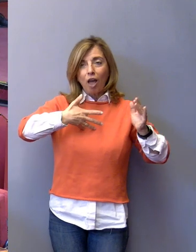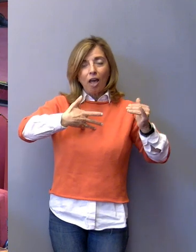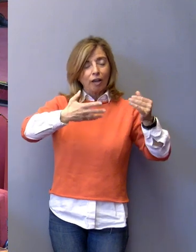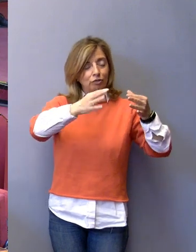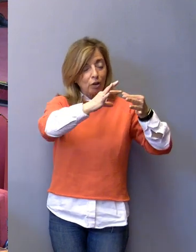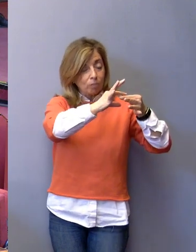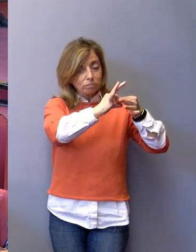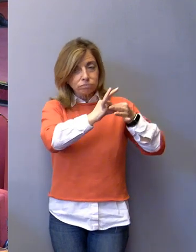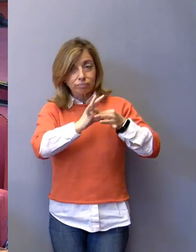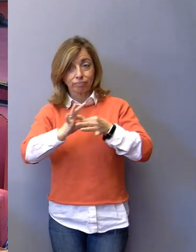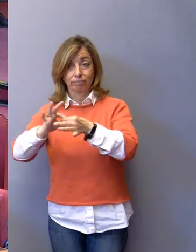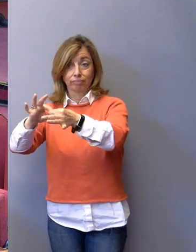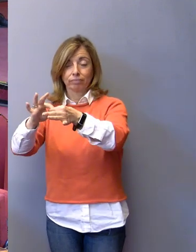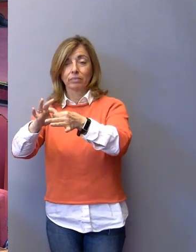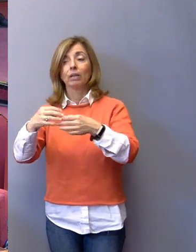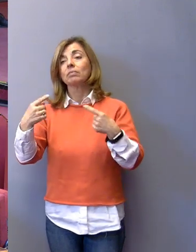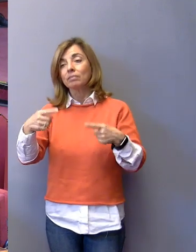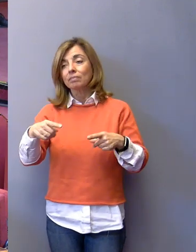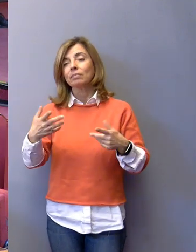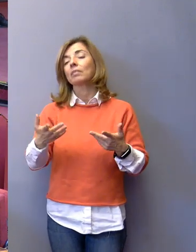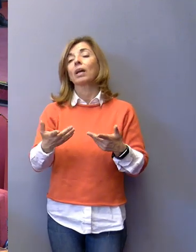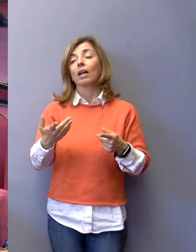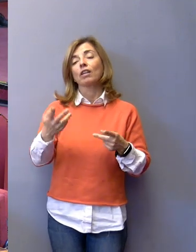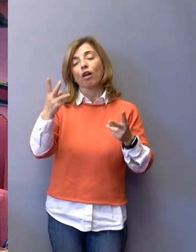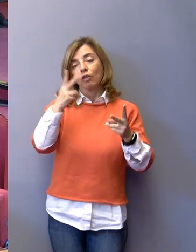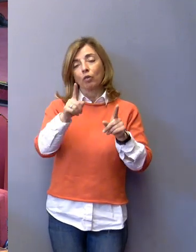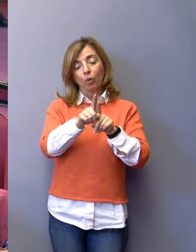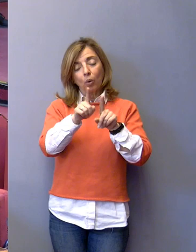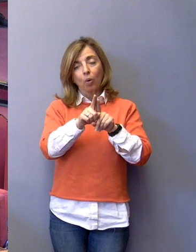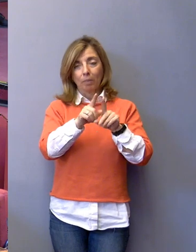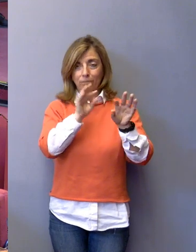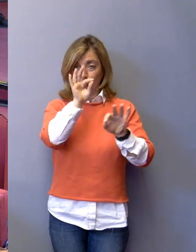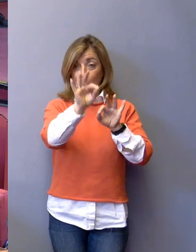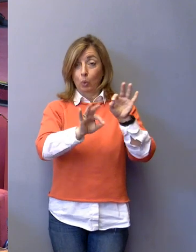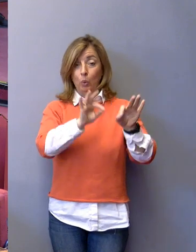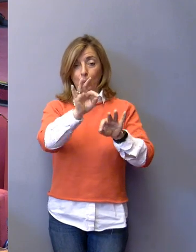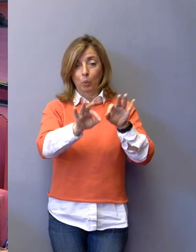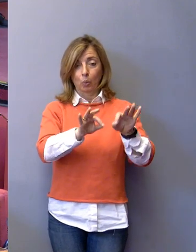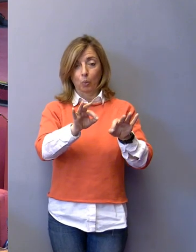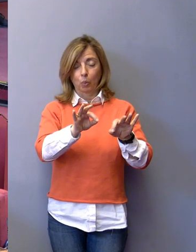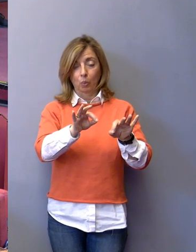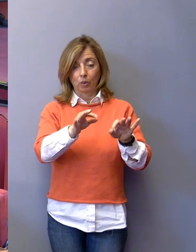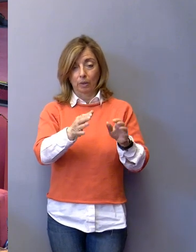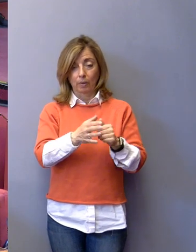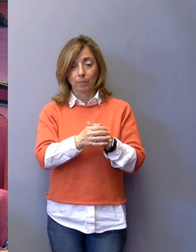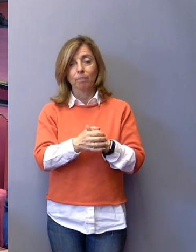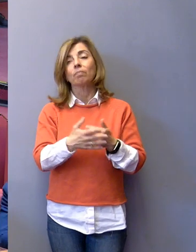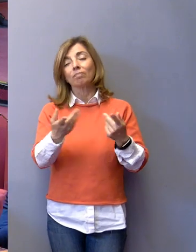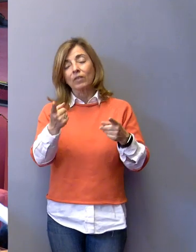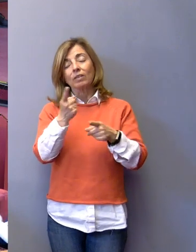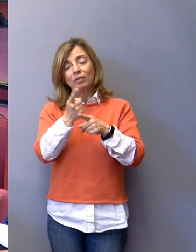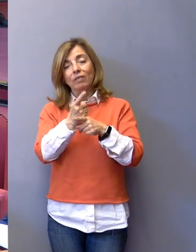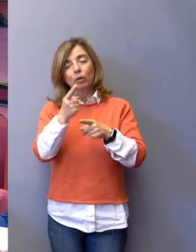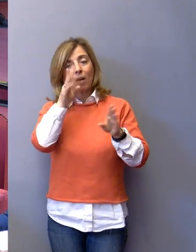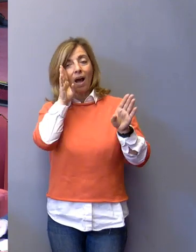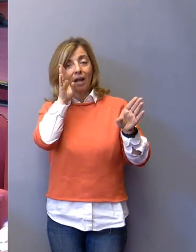trattati come qualsiasi altro immobile che non ha alcun valore di questo tipo Magari poi nella discrezionalità c'è anche questa tensione ma non